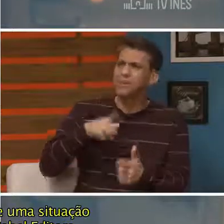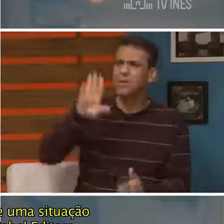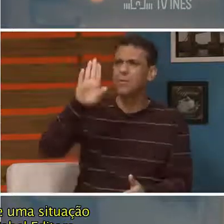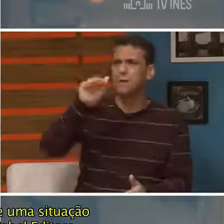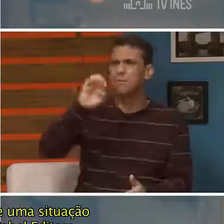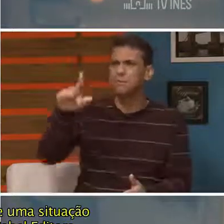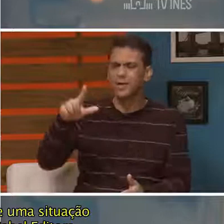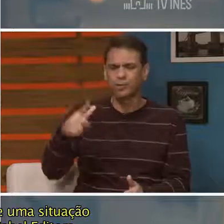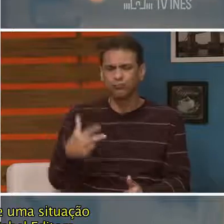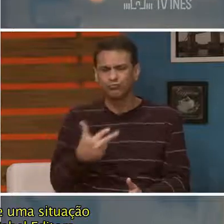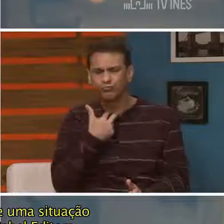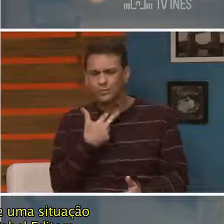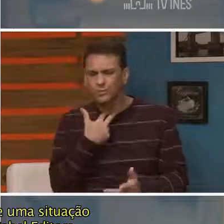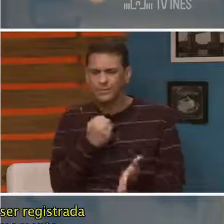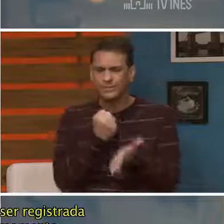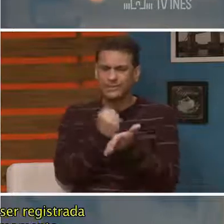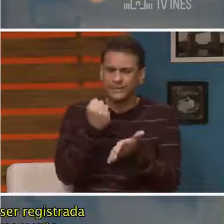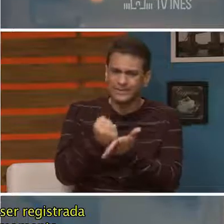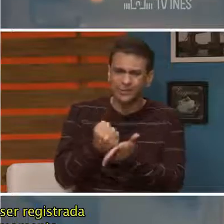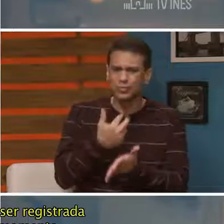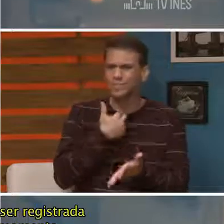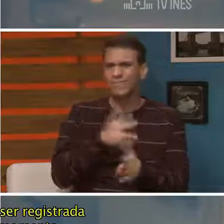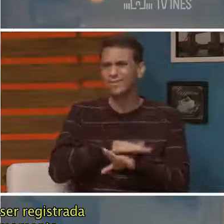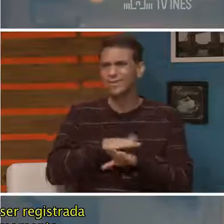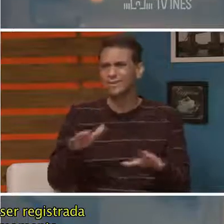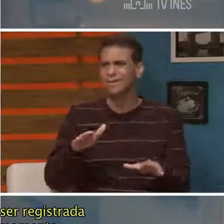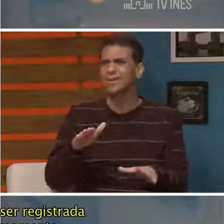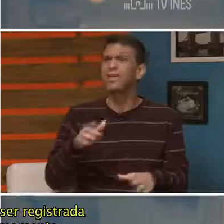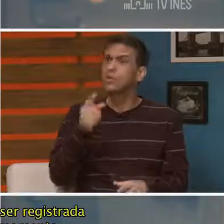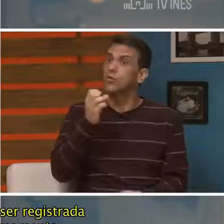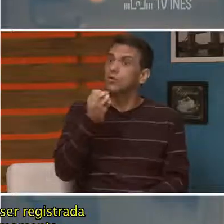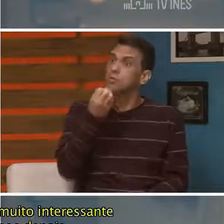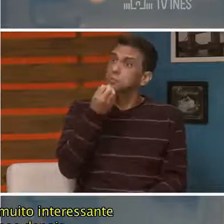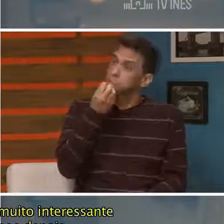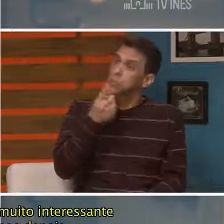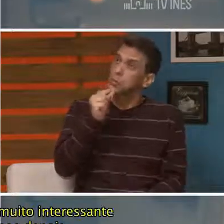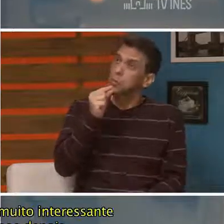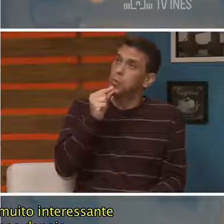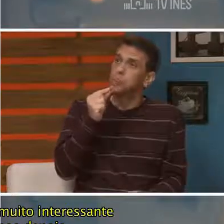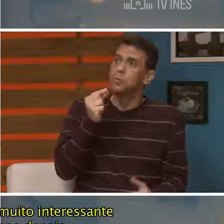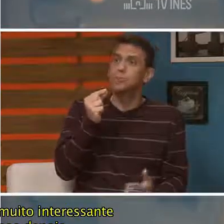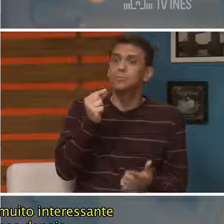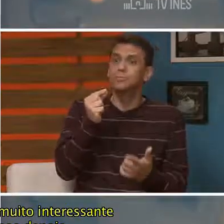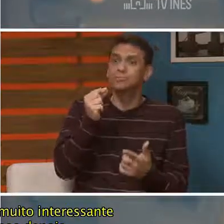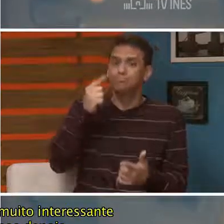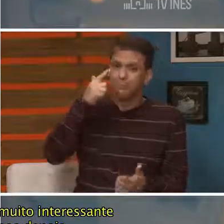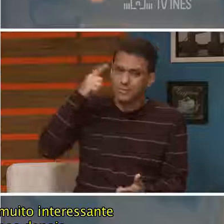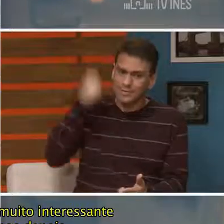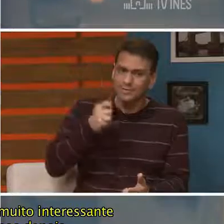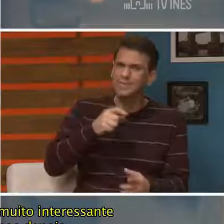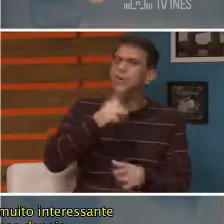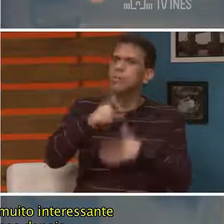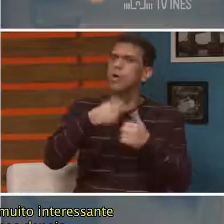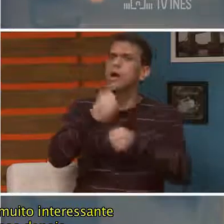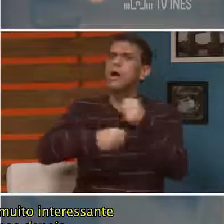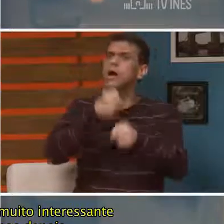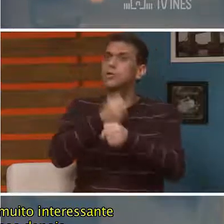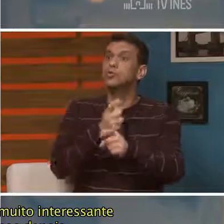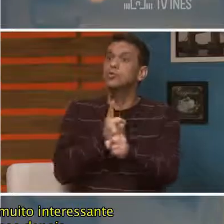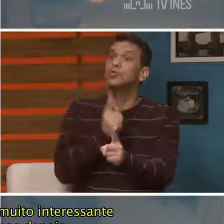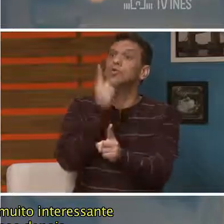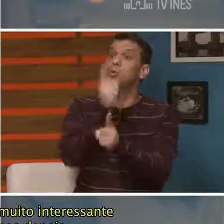uma situação lá que a Babel Editora não poderia ser registrada naquele momento. Enfim, foi uma decisão muito interessante,